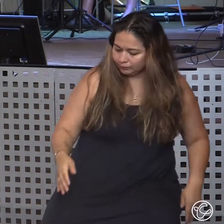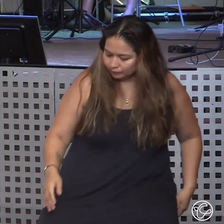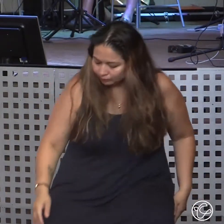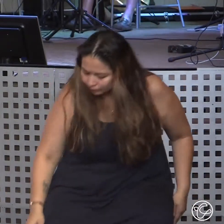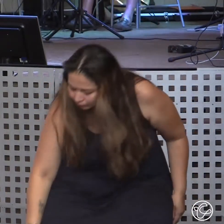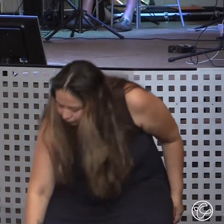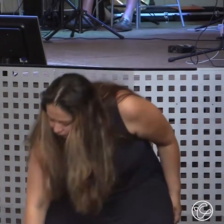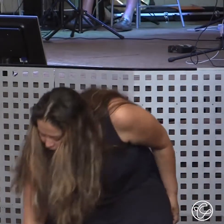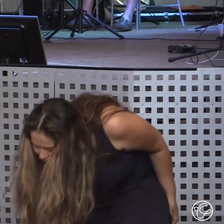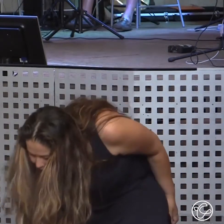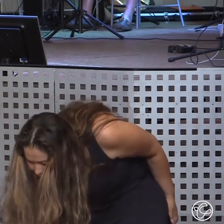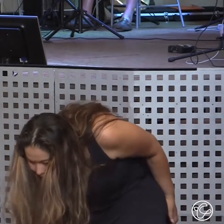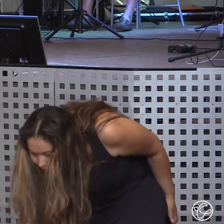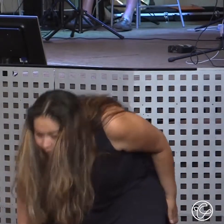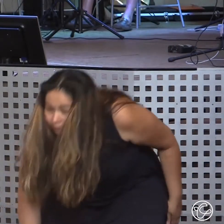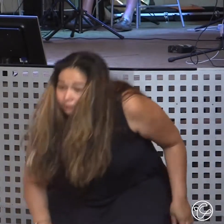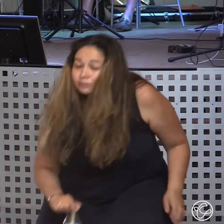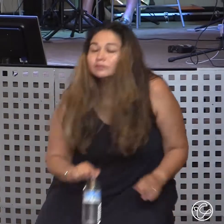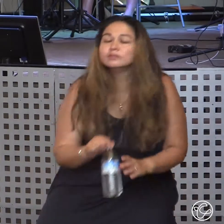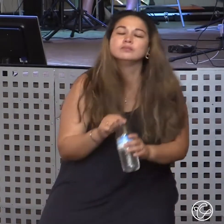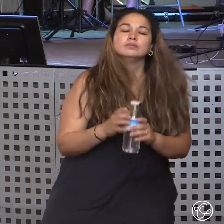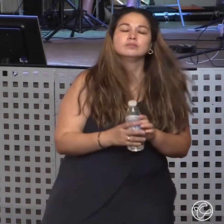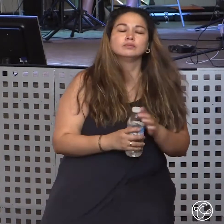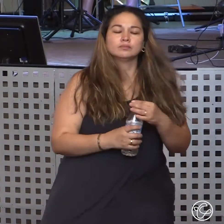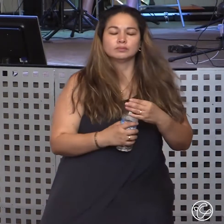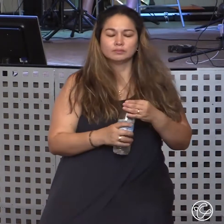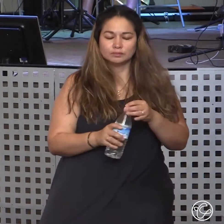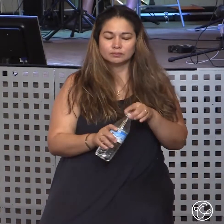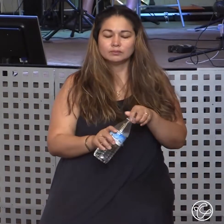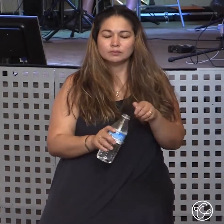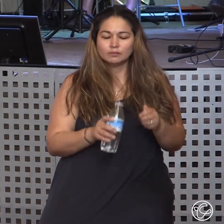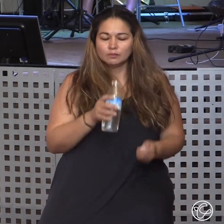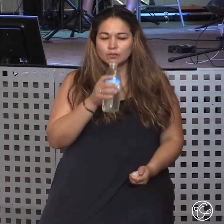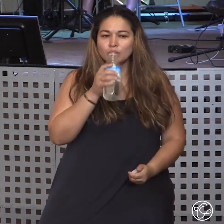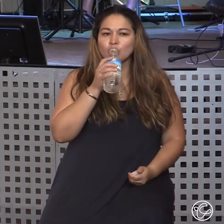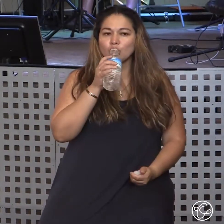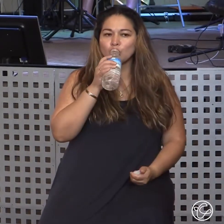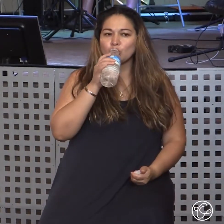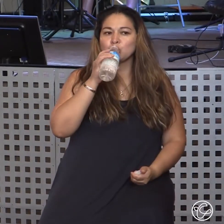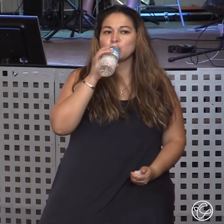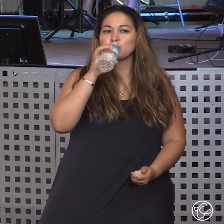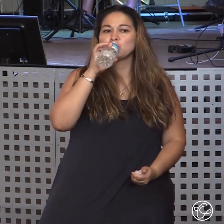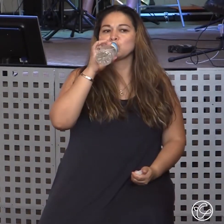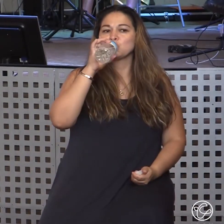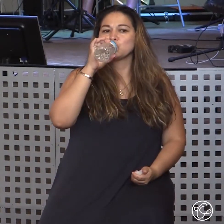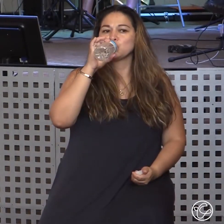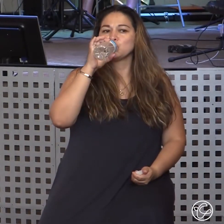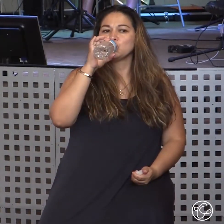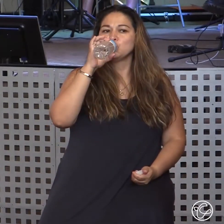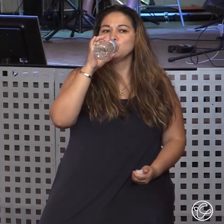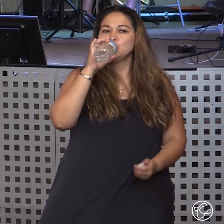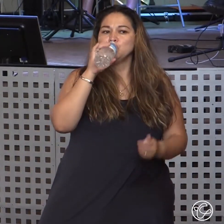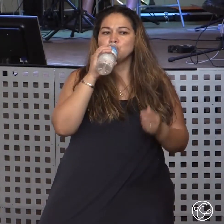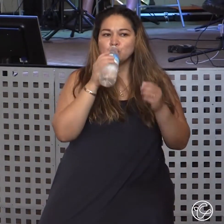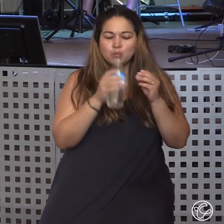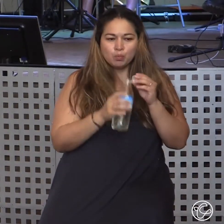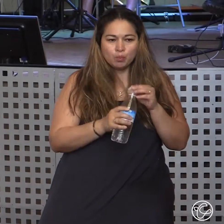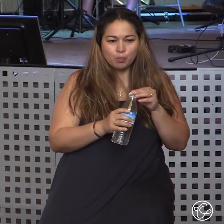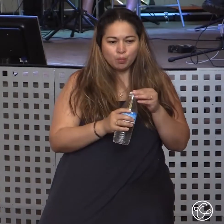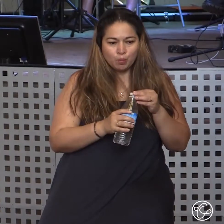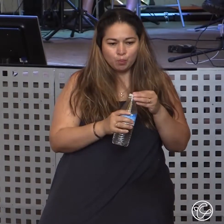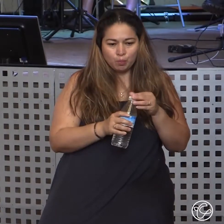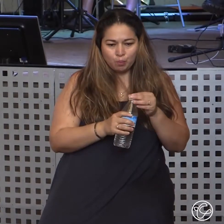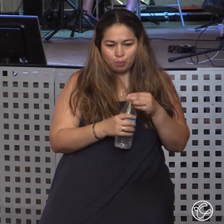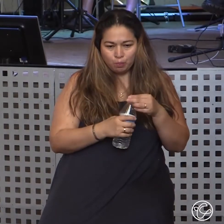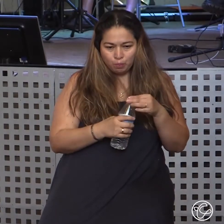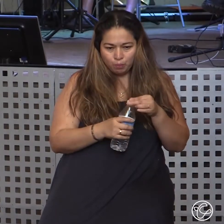Esa es la palabra de Dios para nosotros en este tiempo. Yo así decido creerlo, que esa